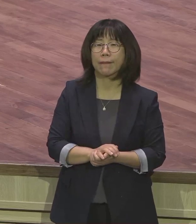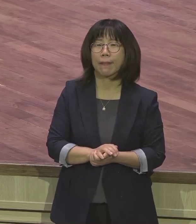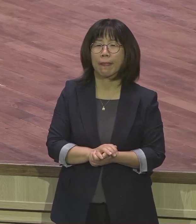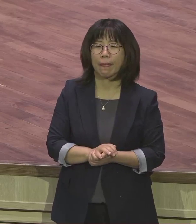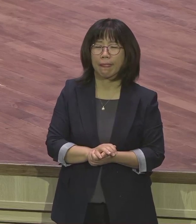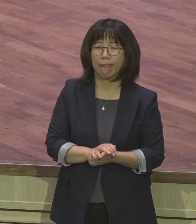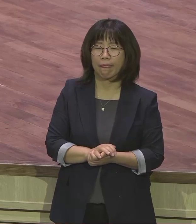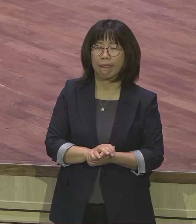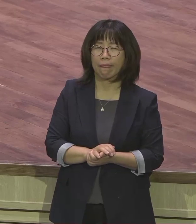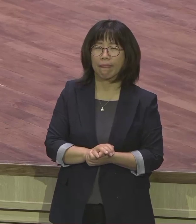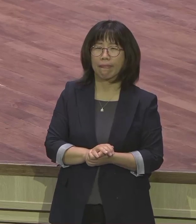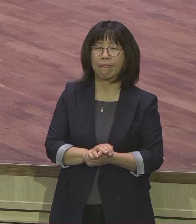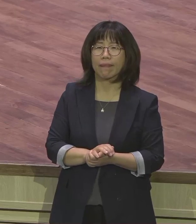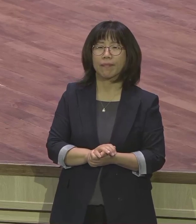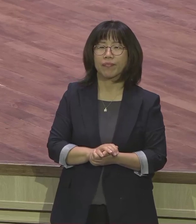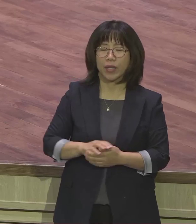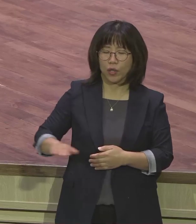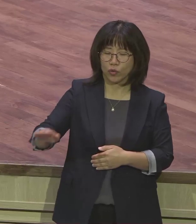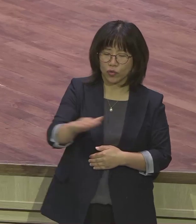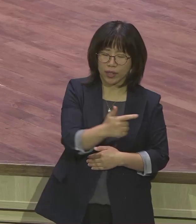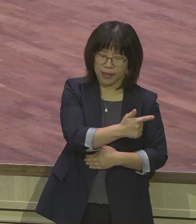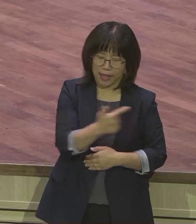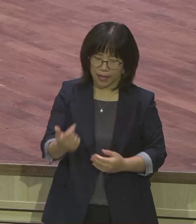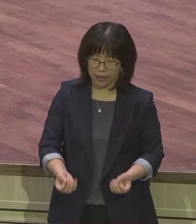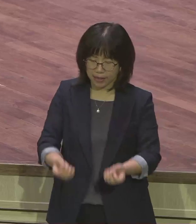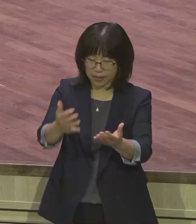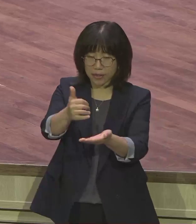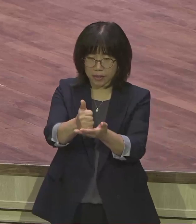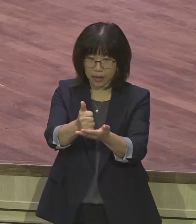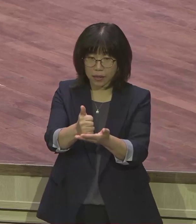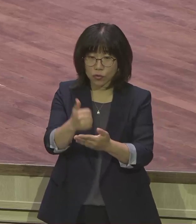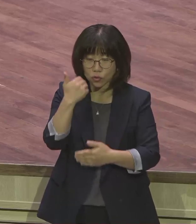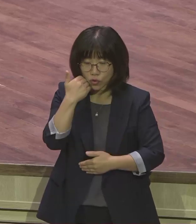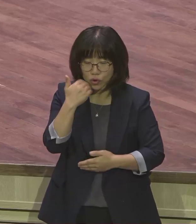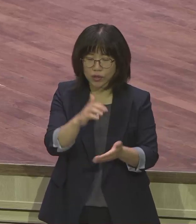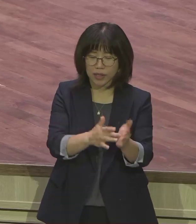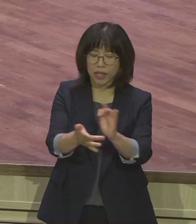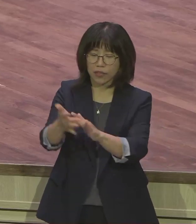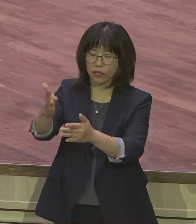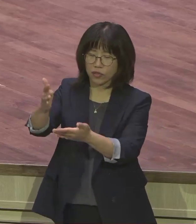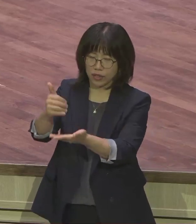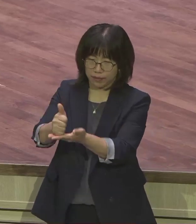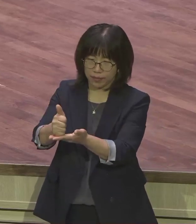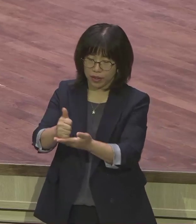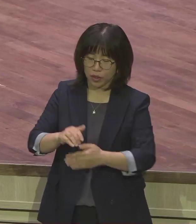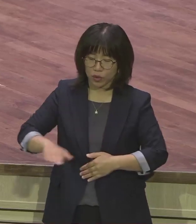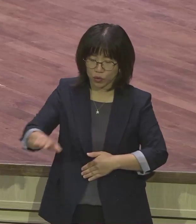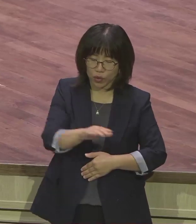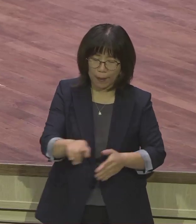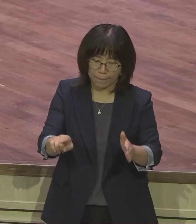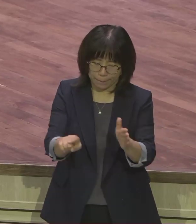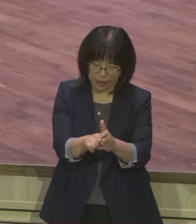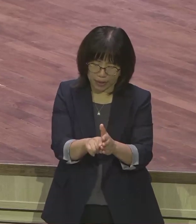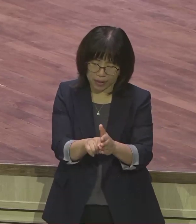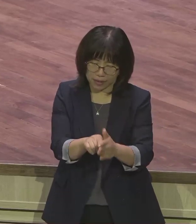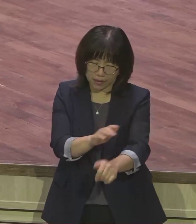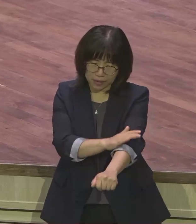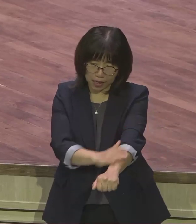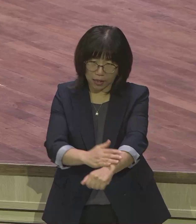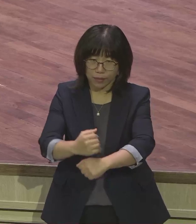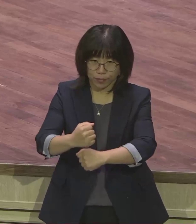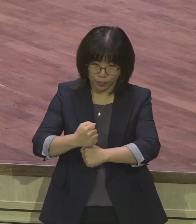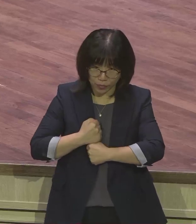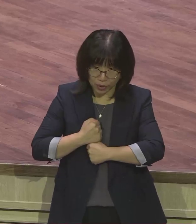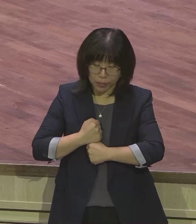큰 대제사장이 계시니 성천하시니 곧 하나님 아들 예수시라 우리가 믿는 도리를 굳게 잡을 지어다 우리에게 있는